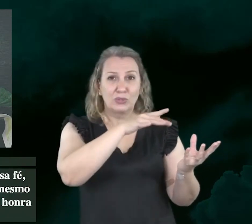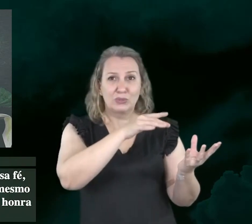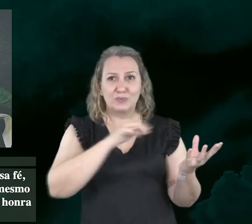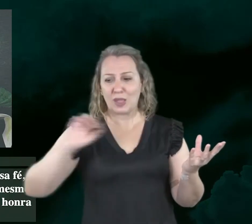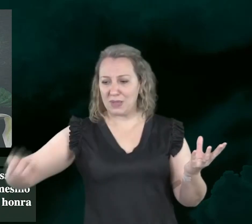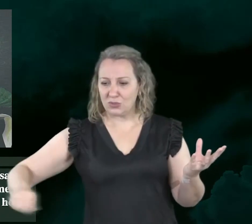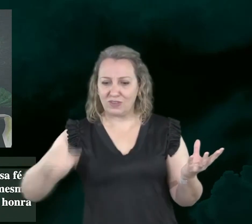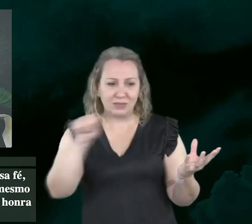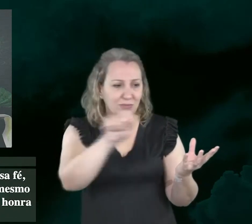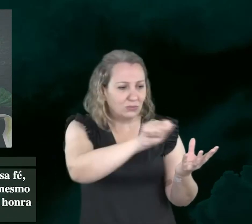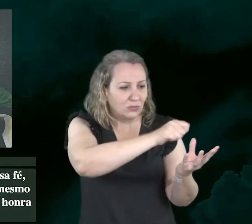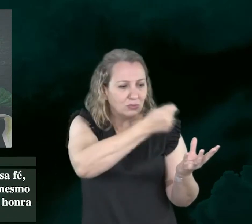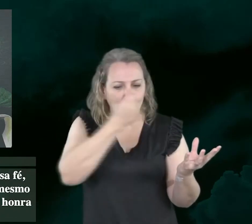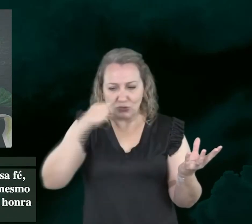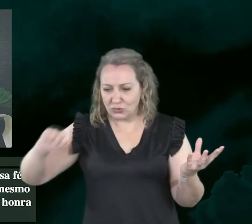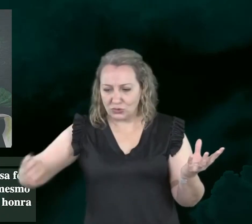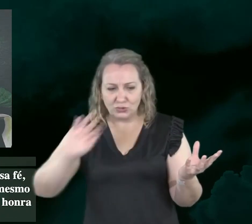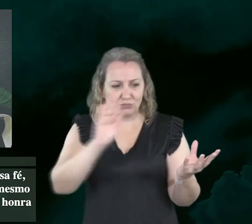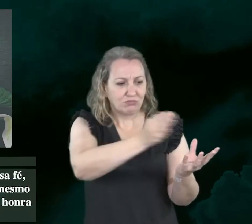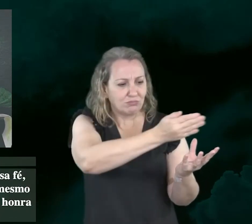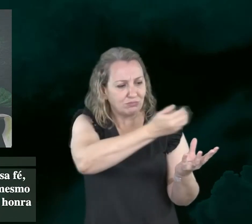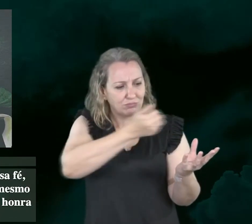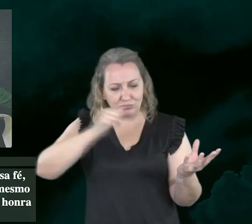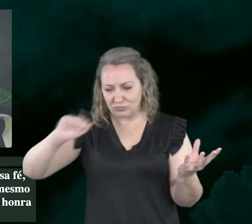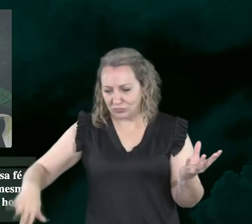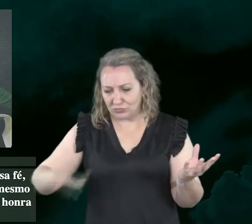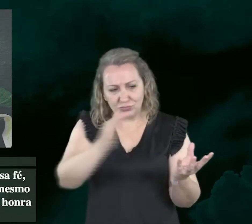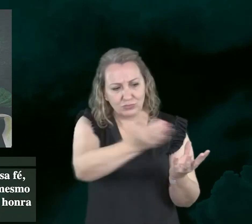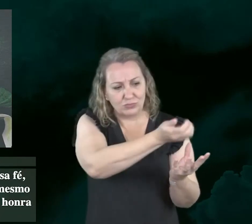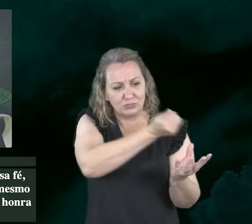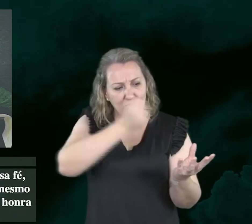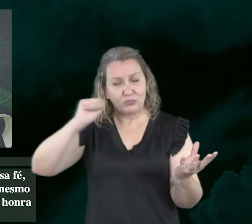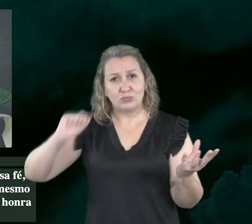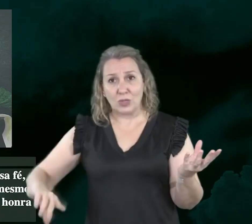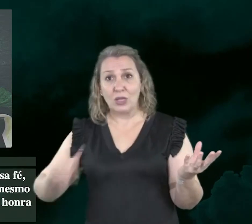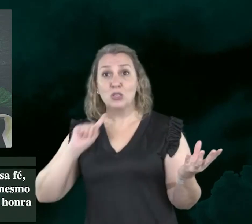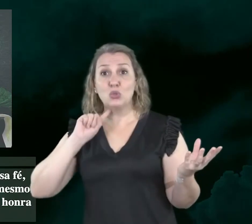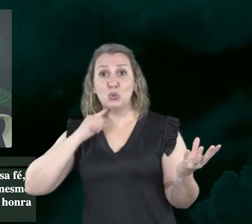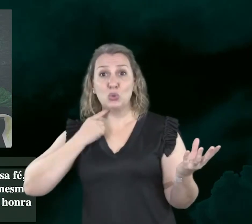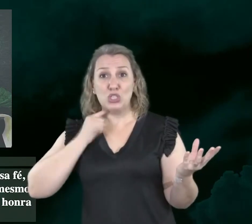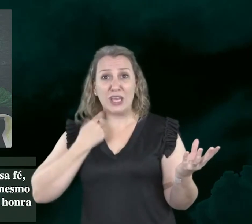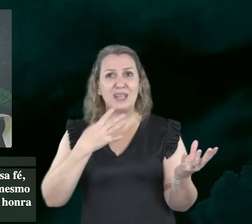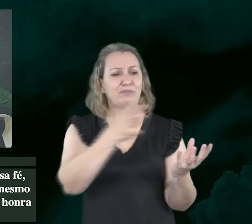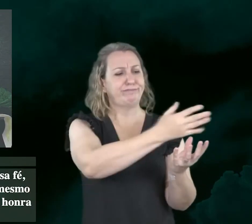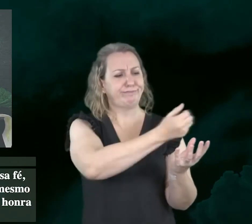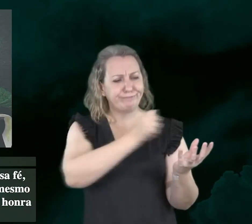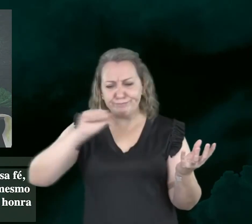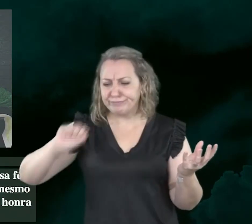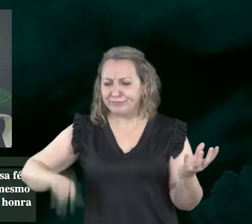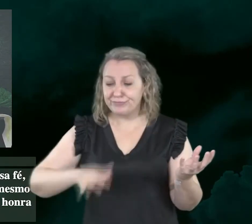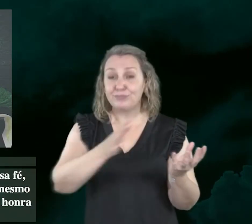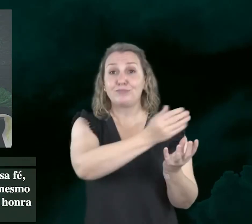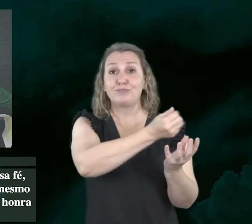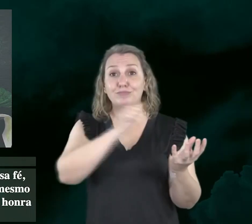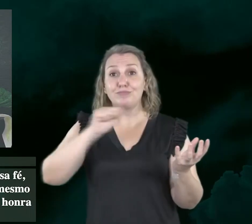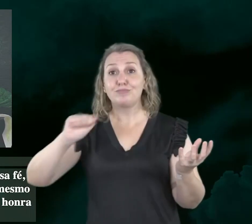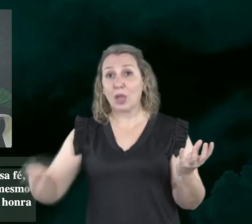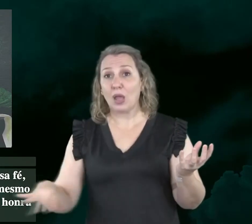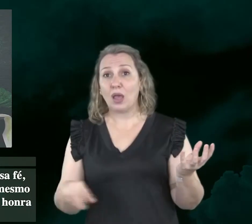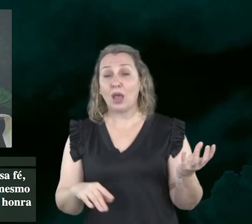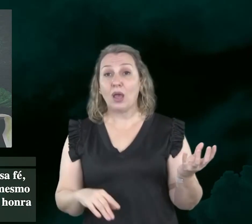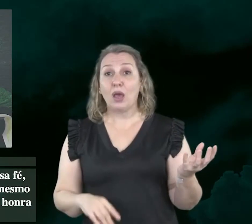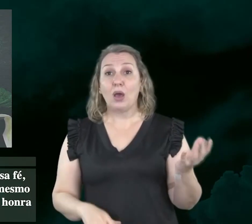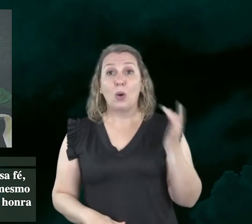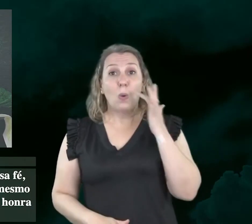essa mesma fé, quanto mais refinado, vai ganhando valor. Não sei se os irmãos entendem. O valor